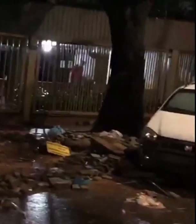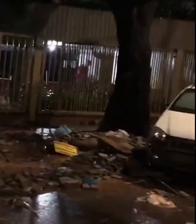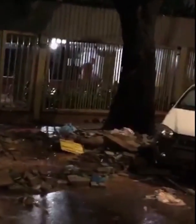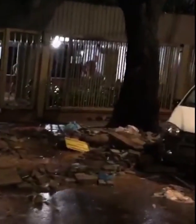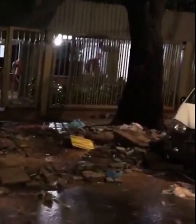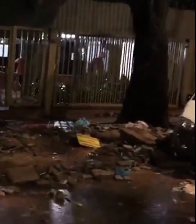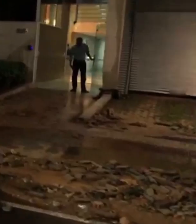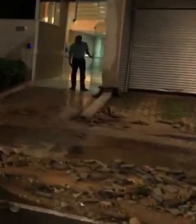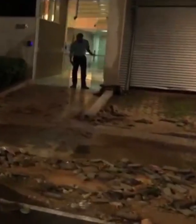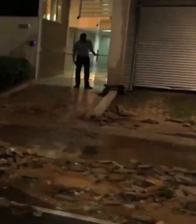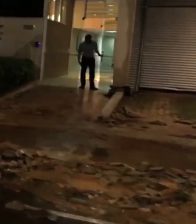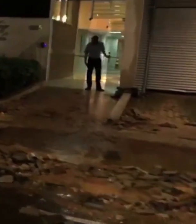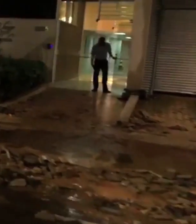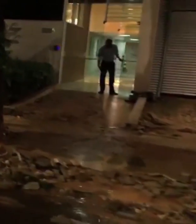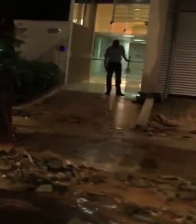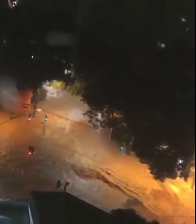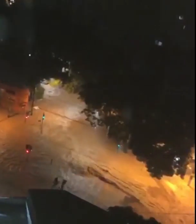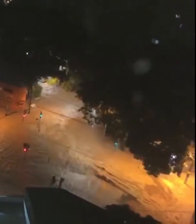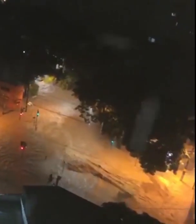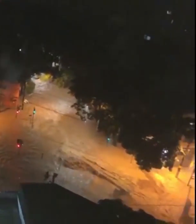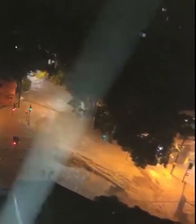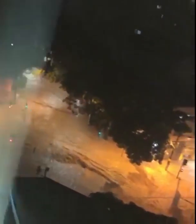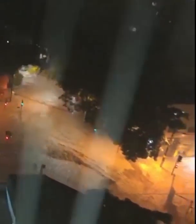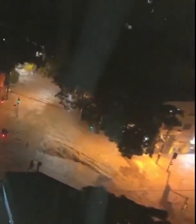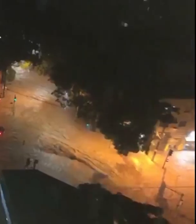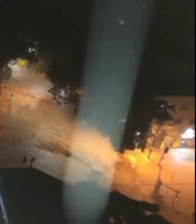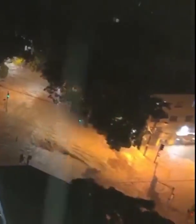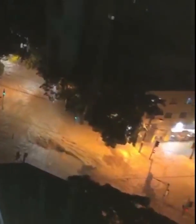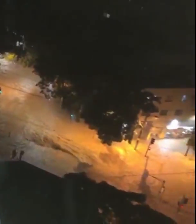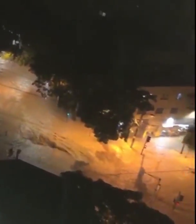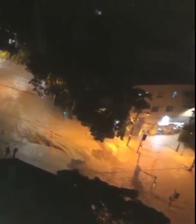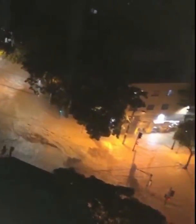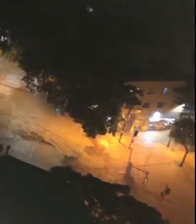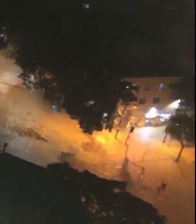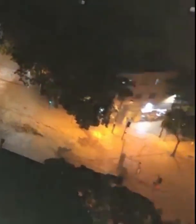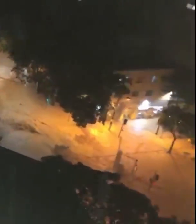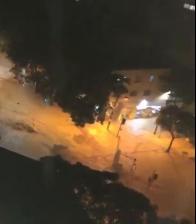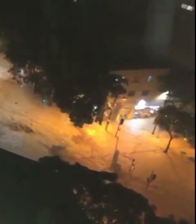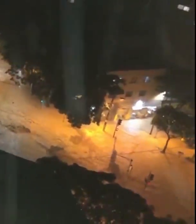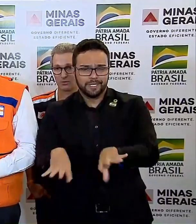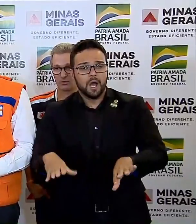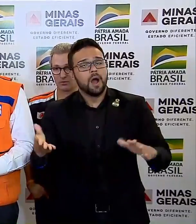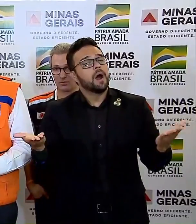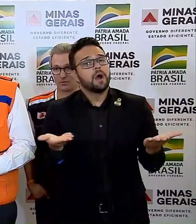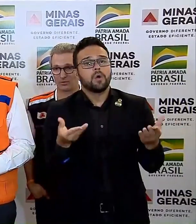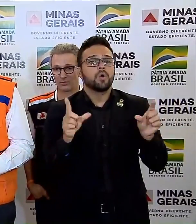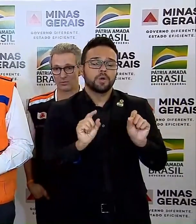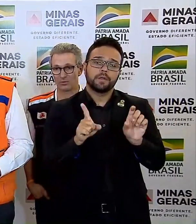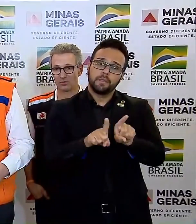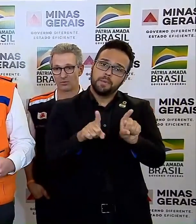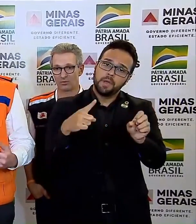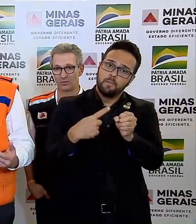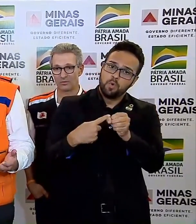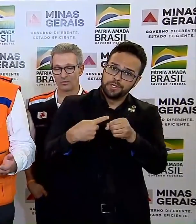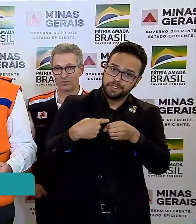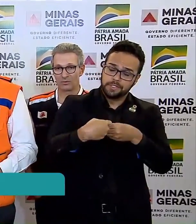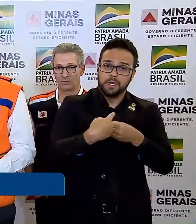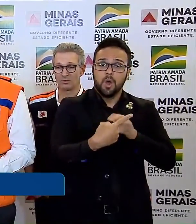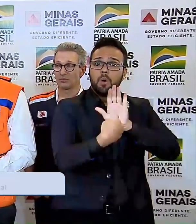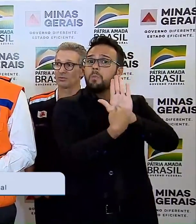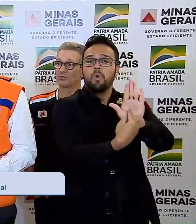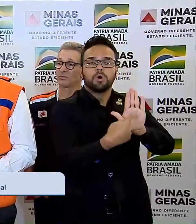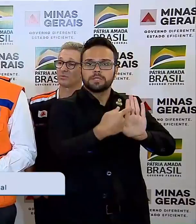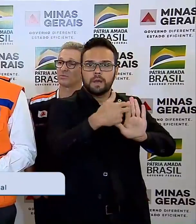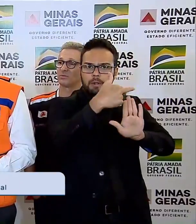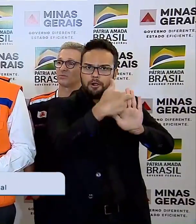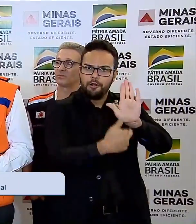do Desenvolvimento Regional, que vai montar uma força-tarefa para agilizar as análises. Os municípios devem apresentar essas